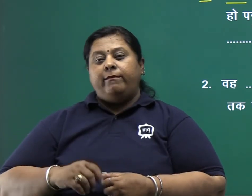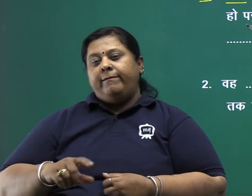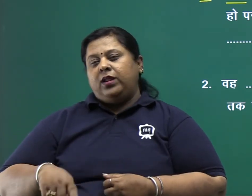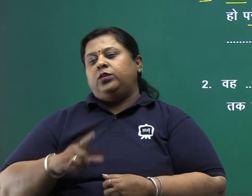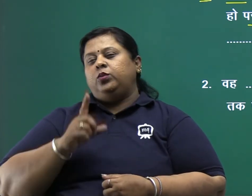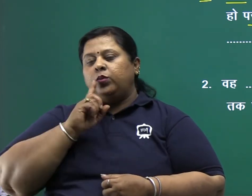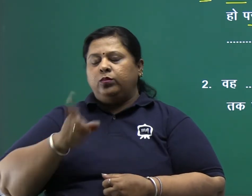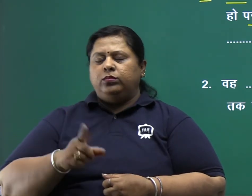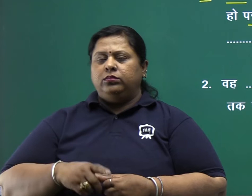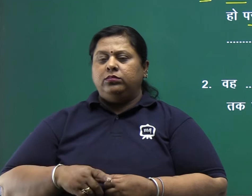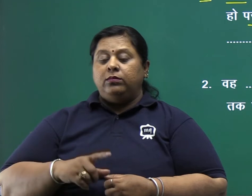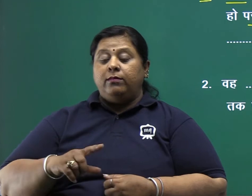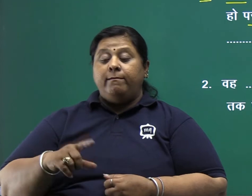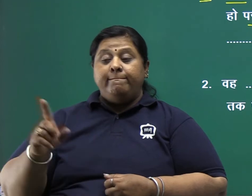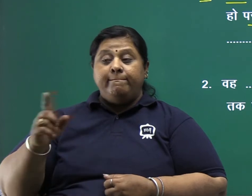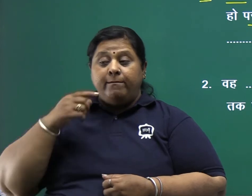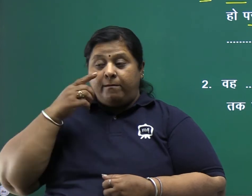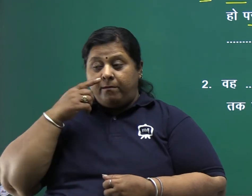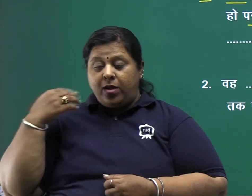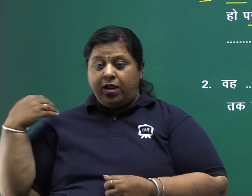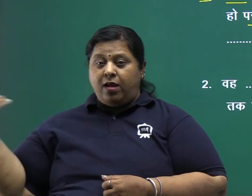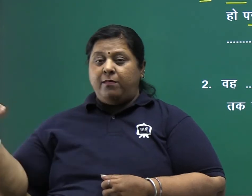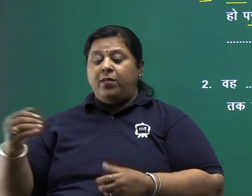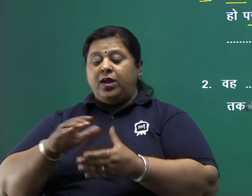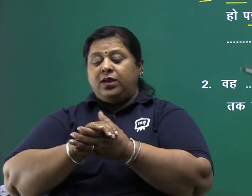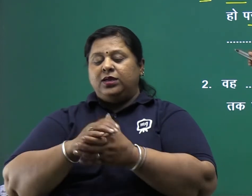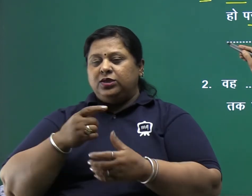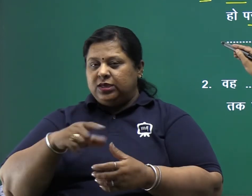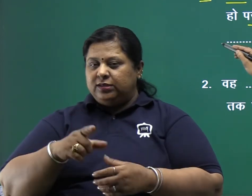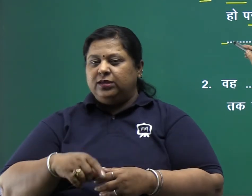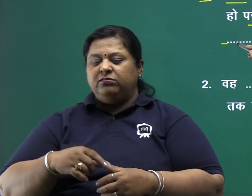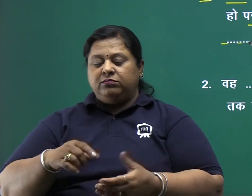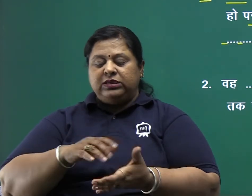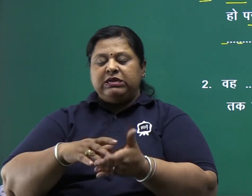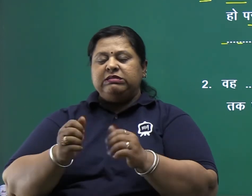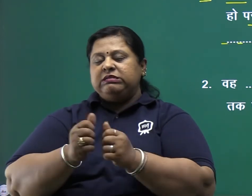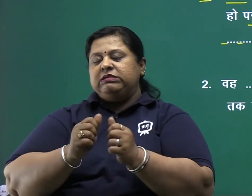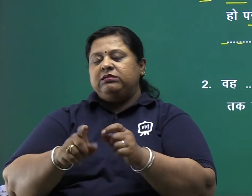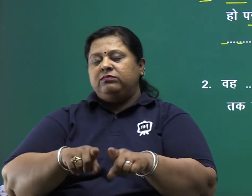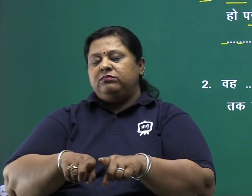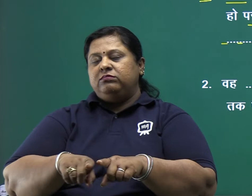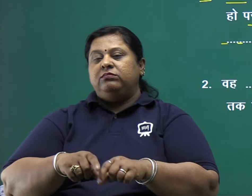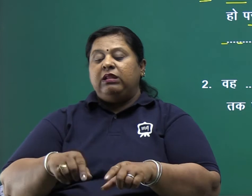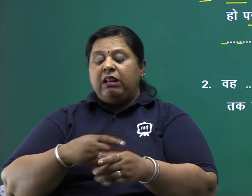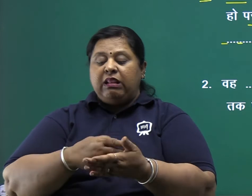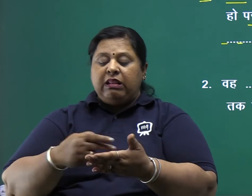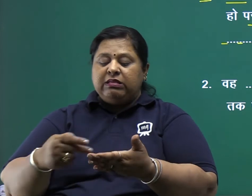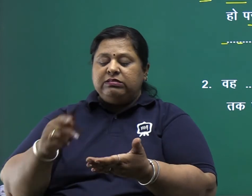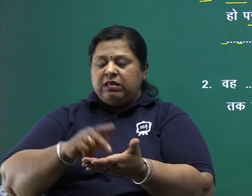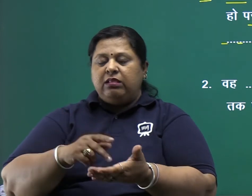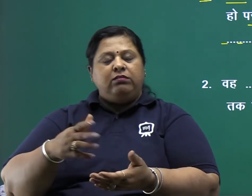परंतु बलराम भैया जैसी रिक्त स्थान नहीं